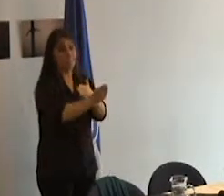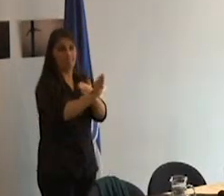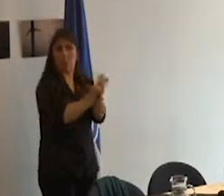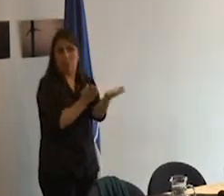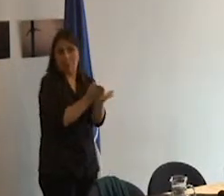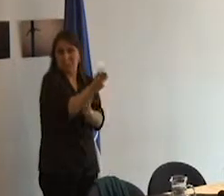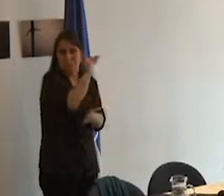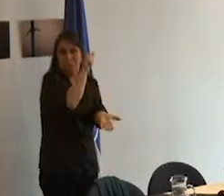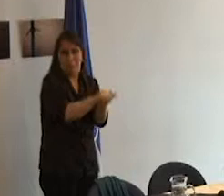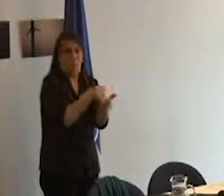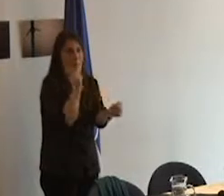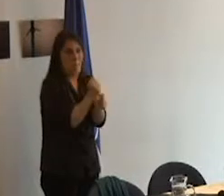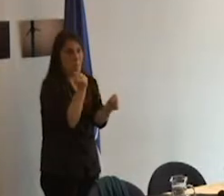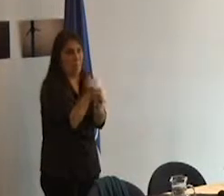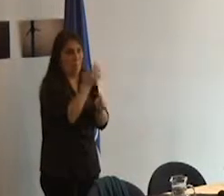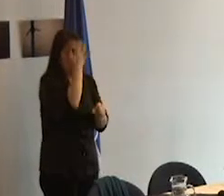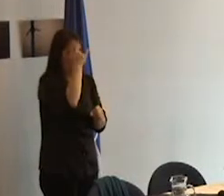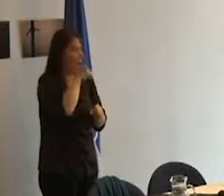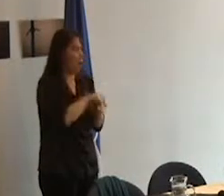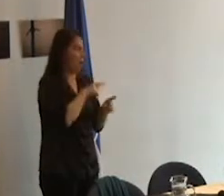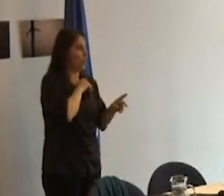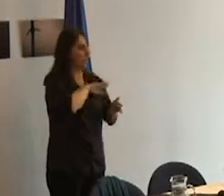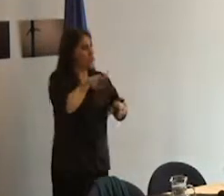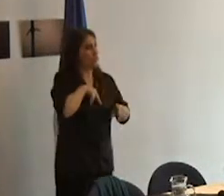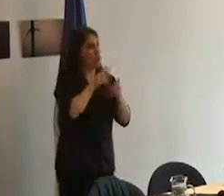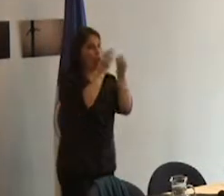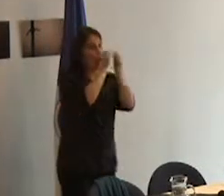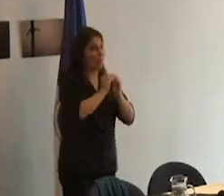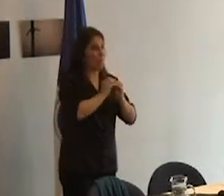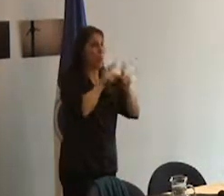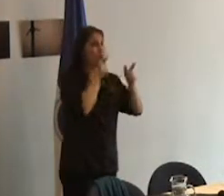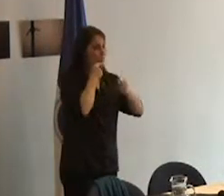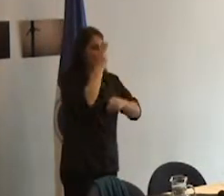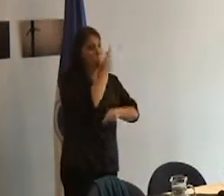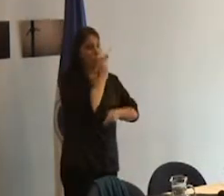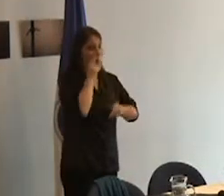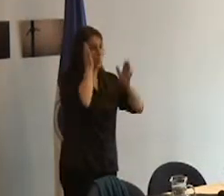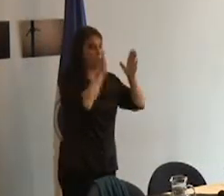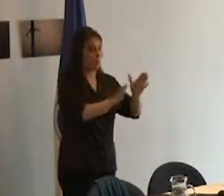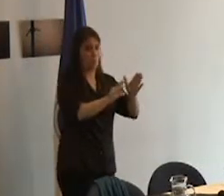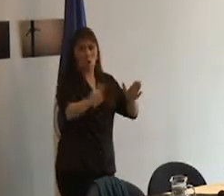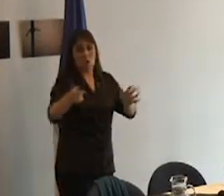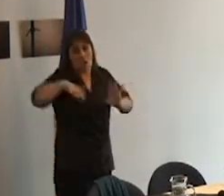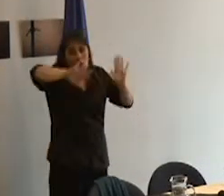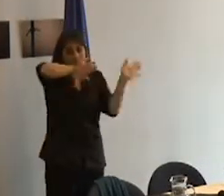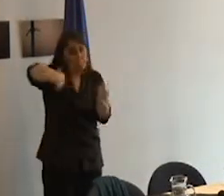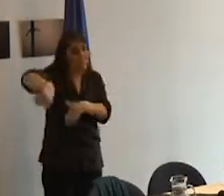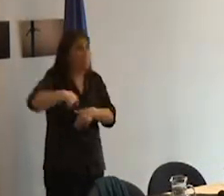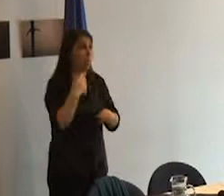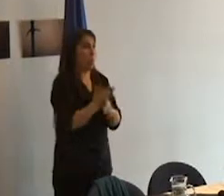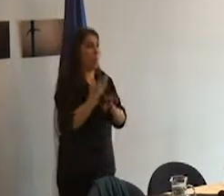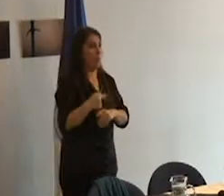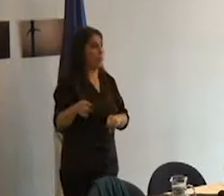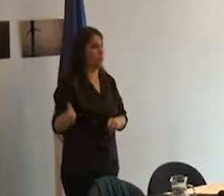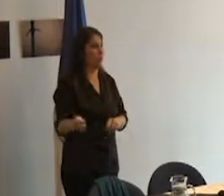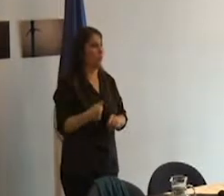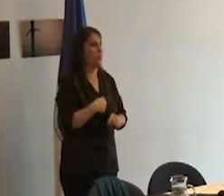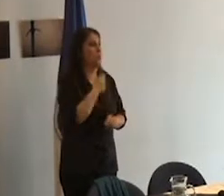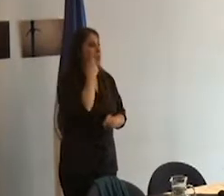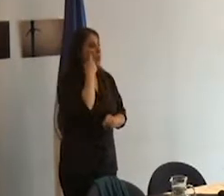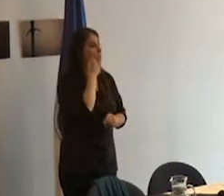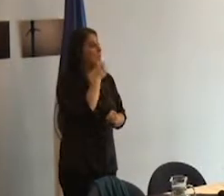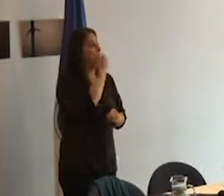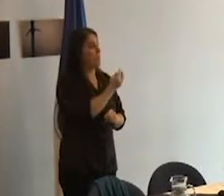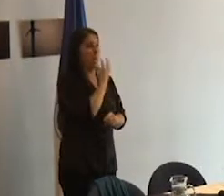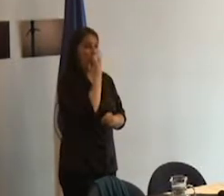todos los que de una u otra forma nos hemos comprometido con esta intención. Cierro con las palabras de nuestro